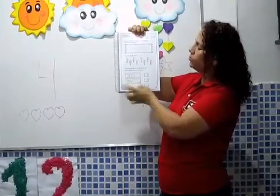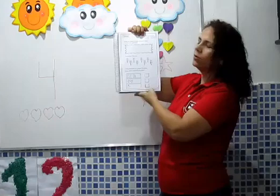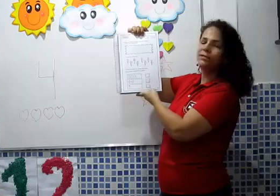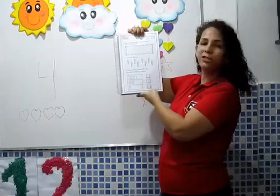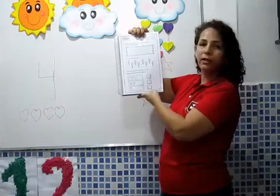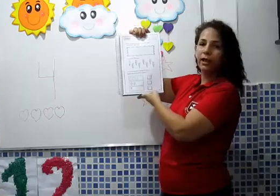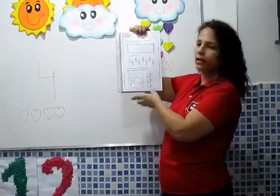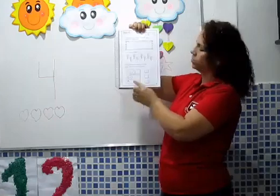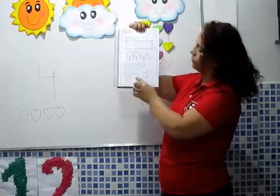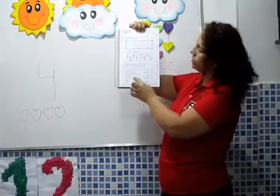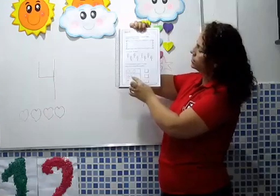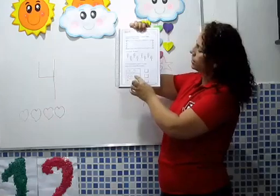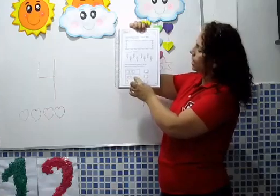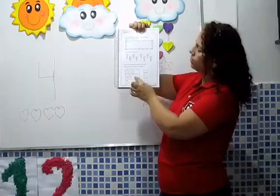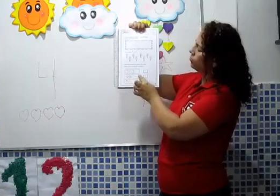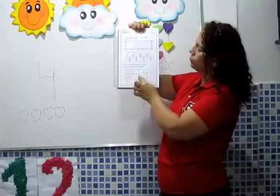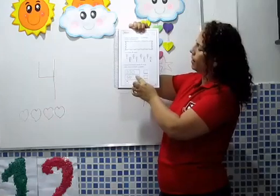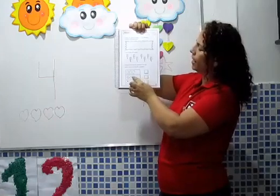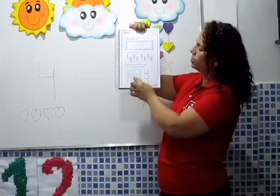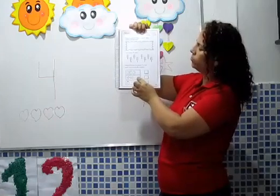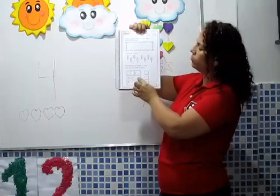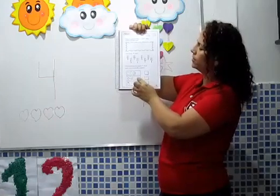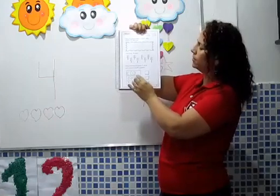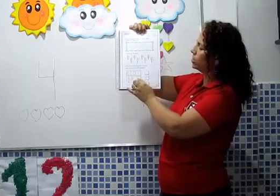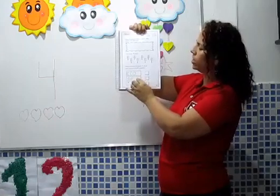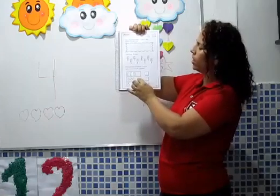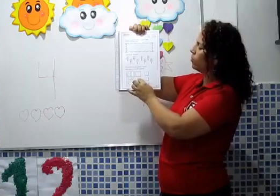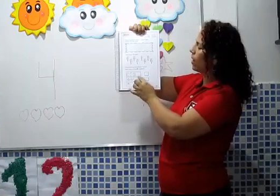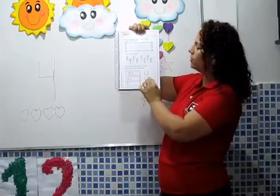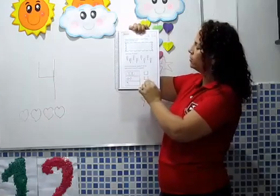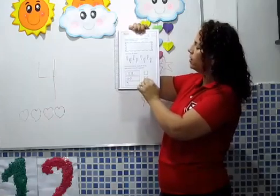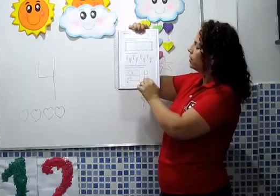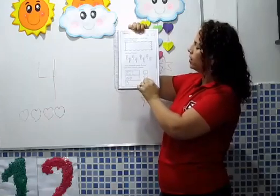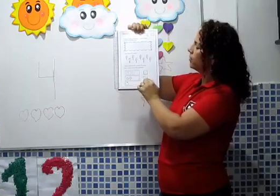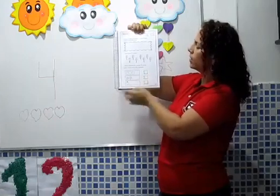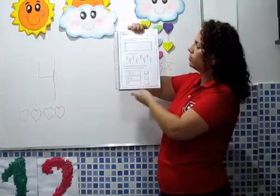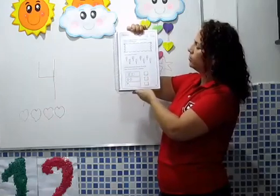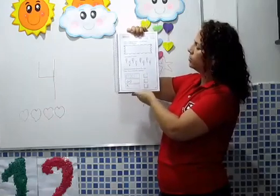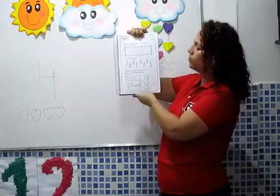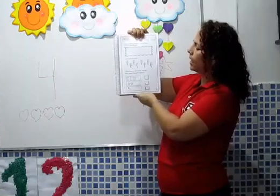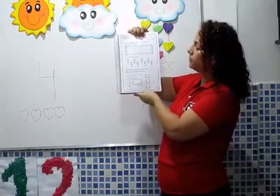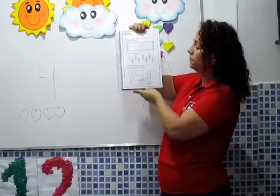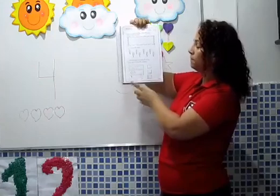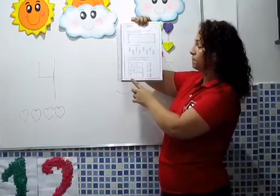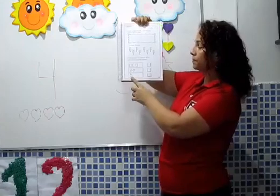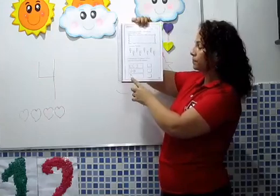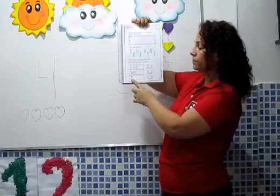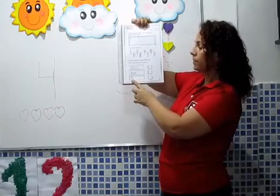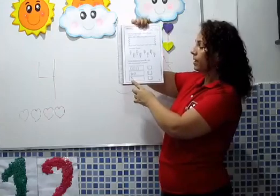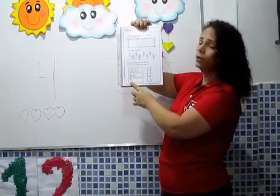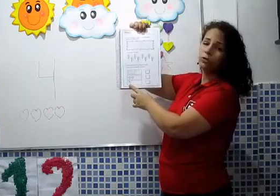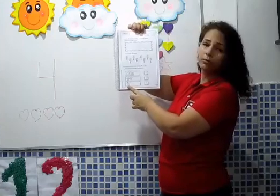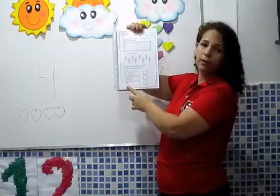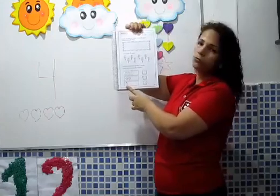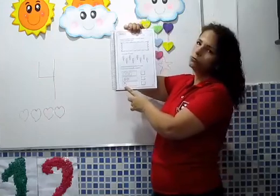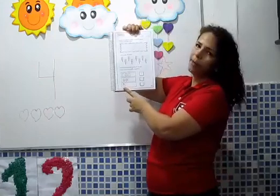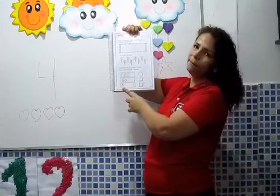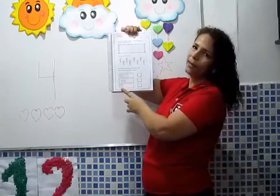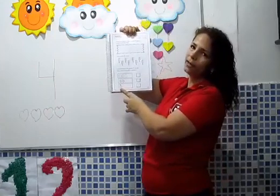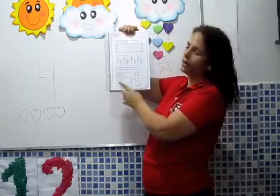duas estrelas. Vou desenhar mais duas até chegar ao 4 e botar o número 4. Eu só tenho uma pera.